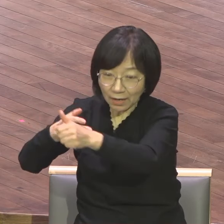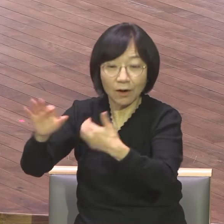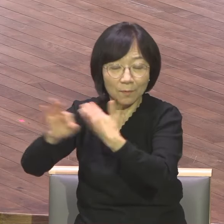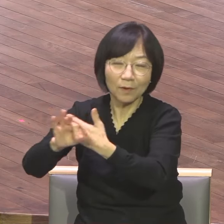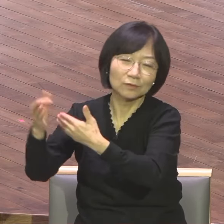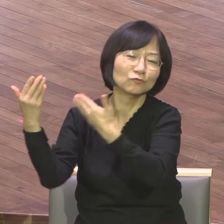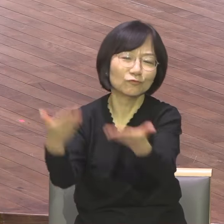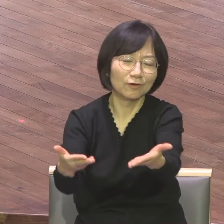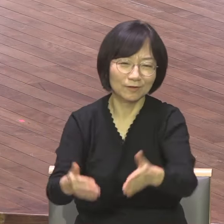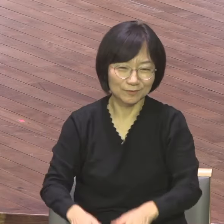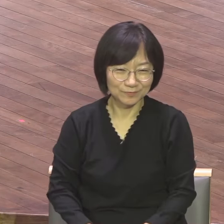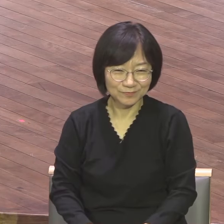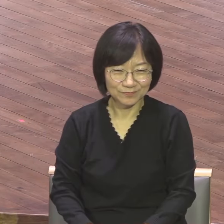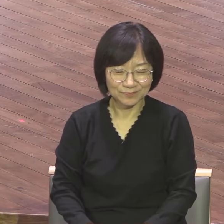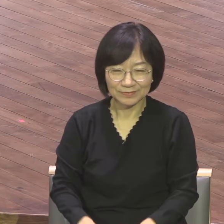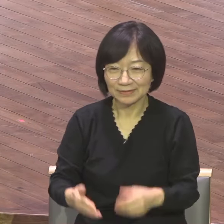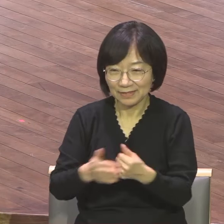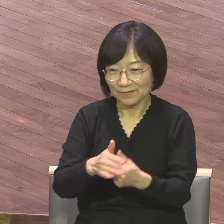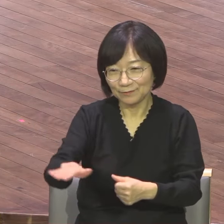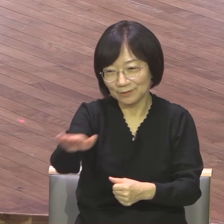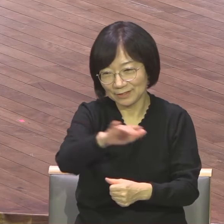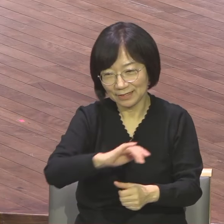그래서 우리가 기도하는 거예요.